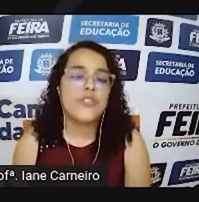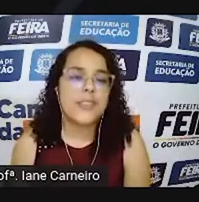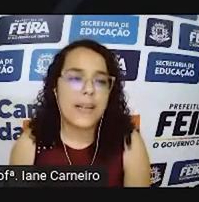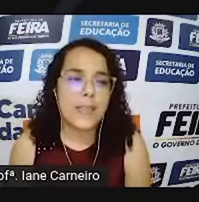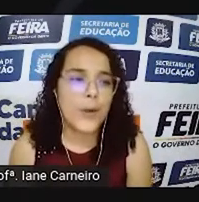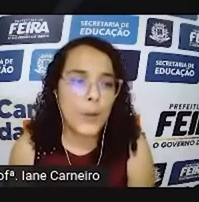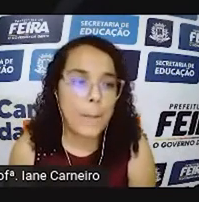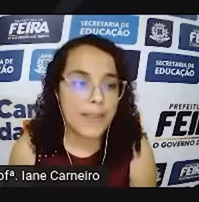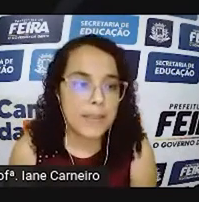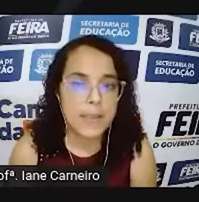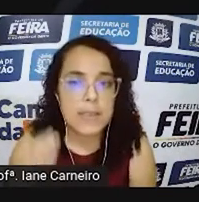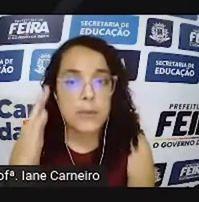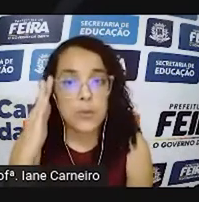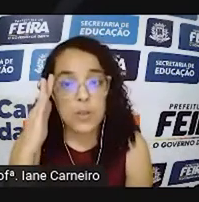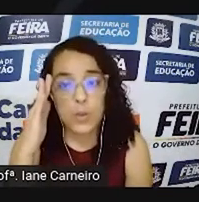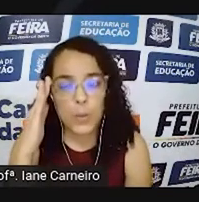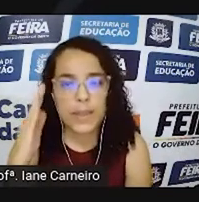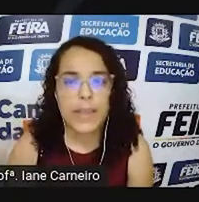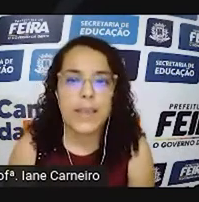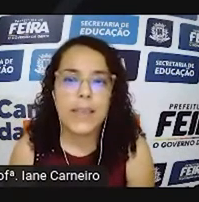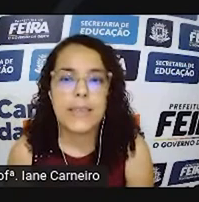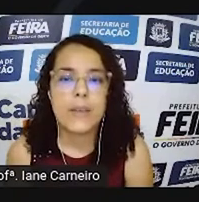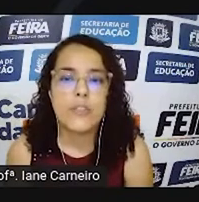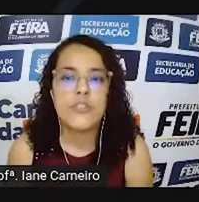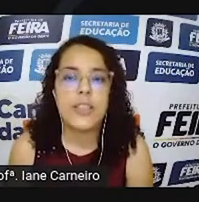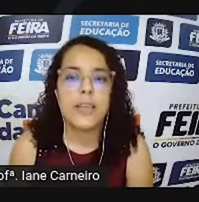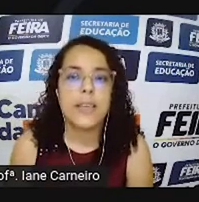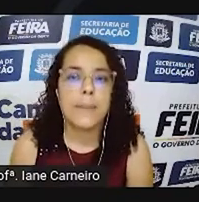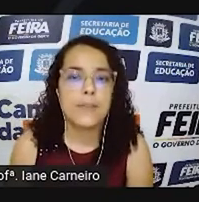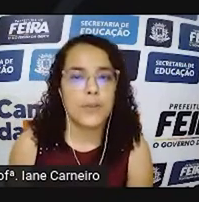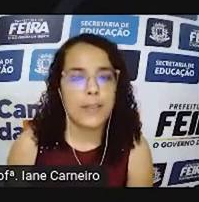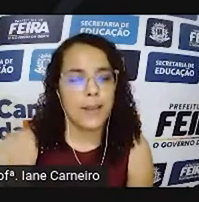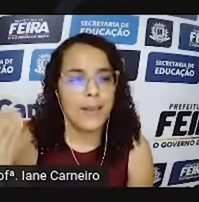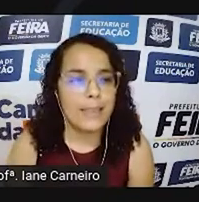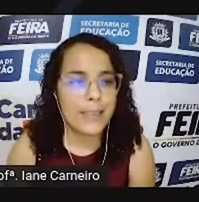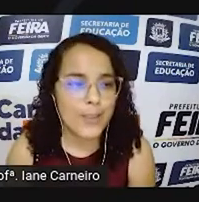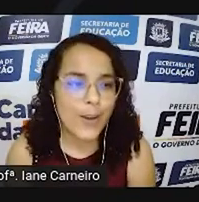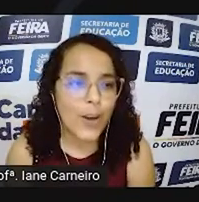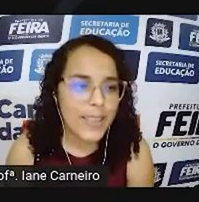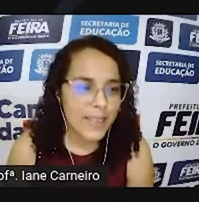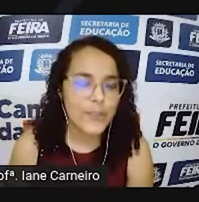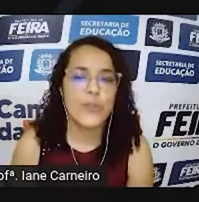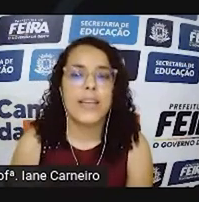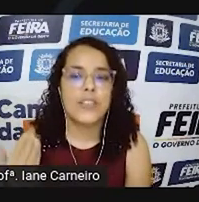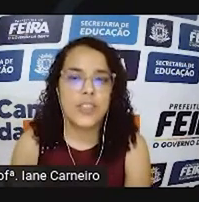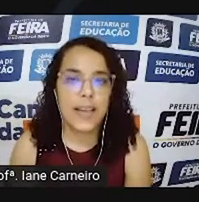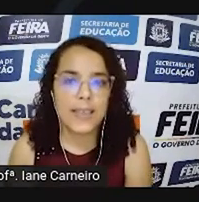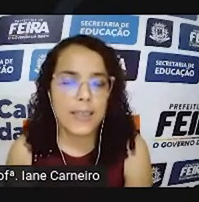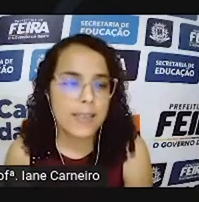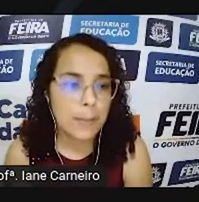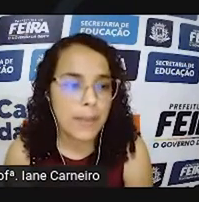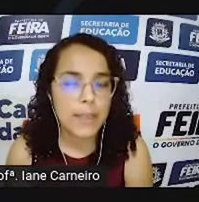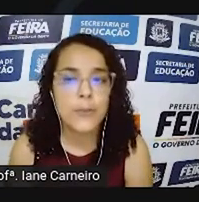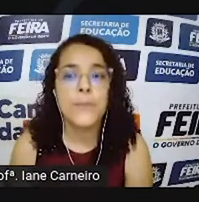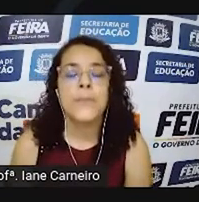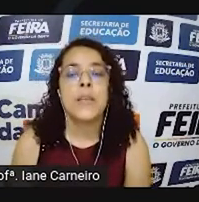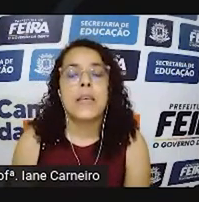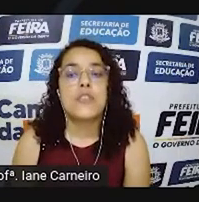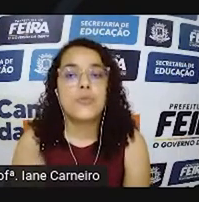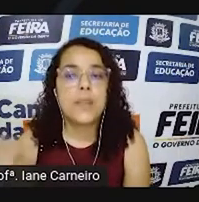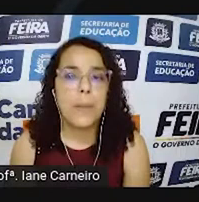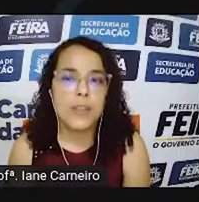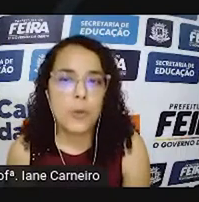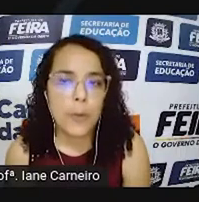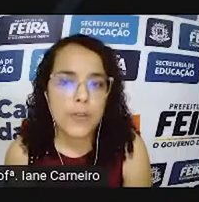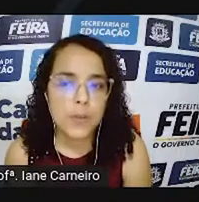A gente traz agora uma apresentação do nosso comitê, né? Então, a gente tem aqui a pessoa da nossa coordenadora, que é Janaína Nascimento,